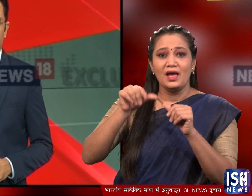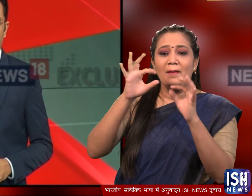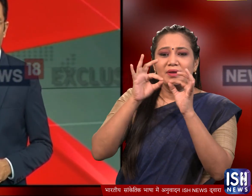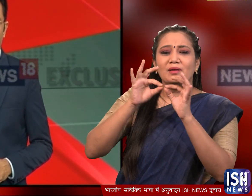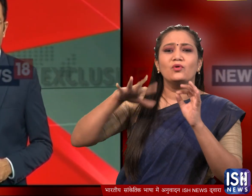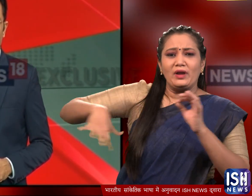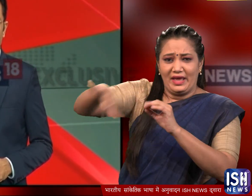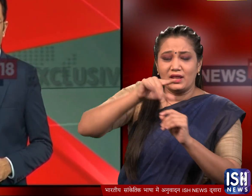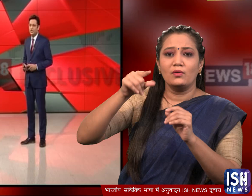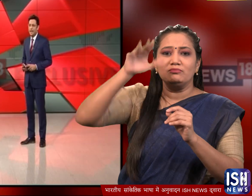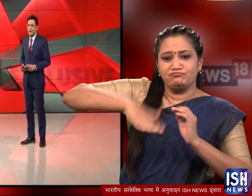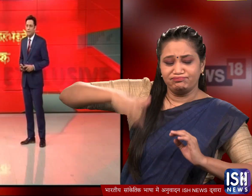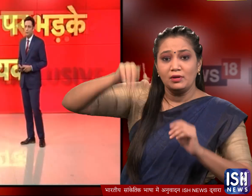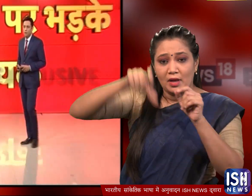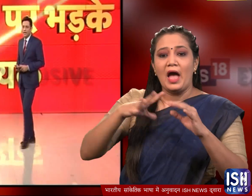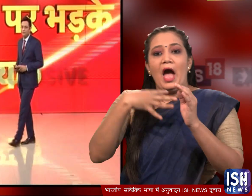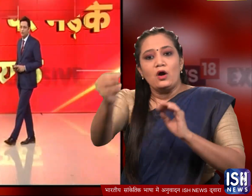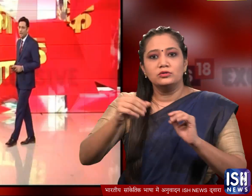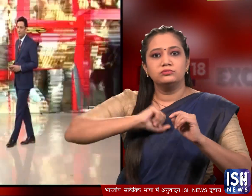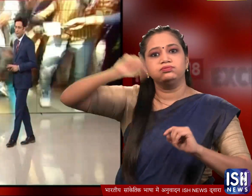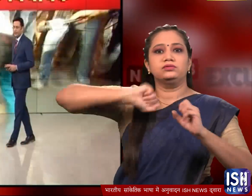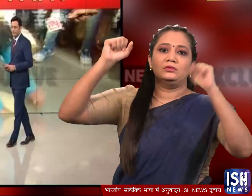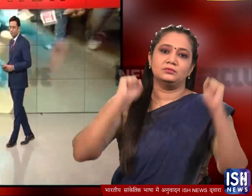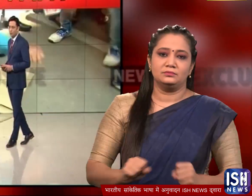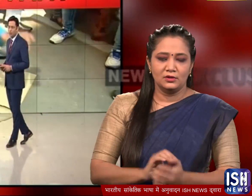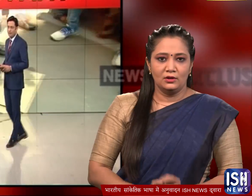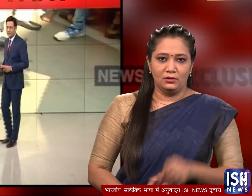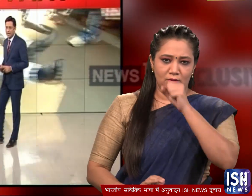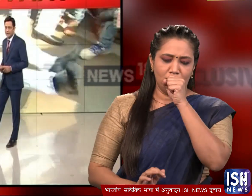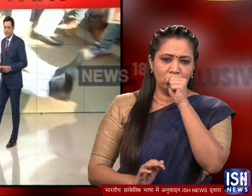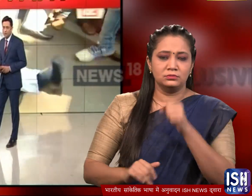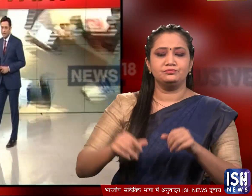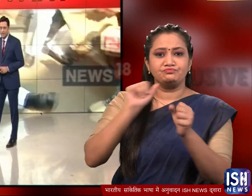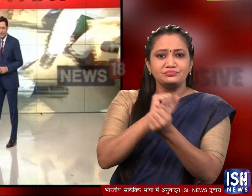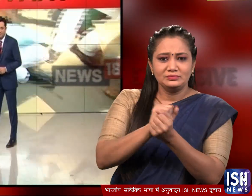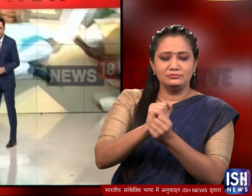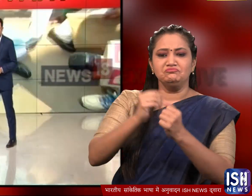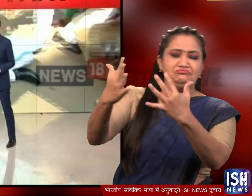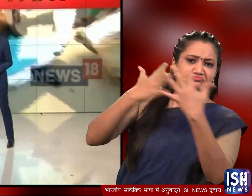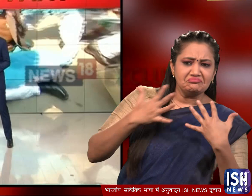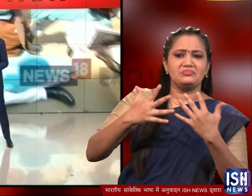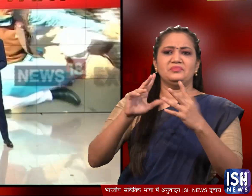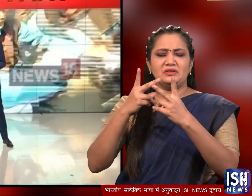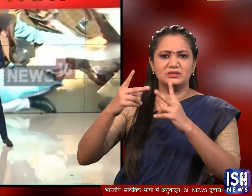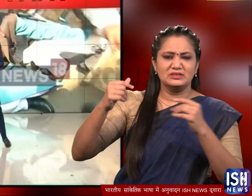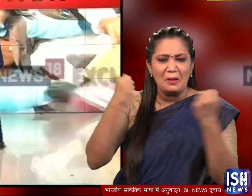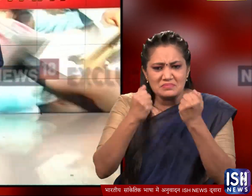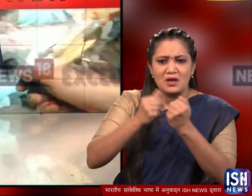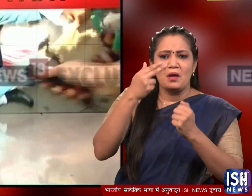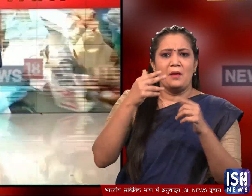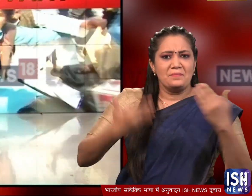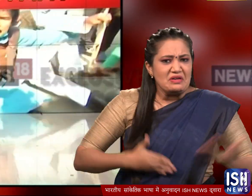बलरामपुर सीट से सीपीआई-एमएल के विधायक महबूब आलम धरने पर बैठ गए। उन्होंने वहां तैनात एक पुलिस अधिकारी पर धक्का मुक्की